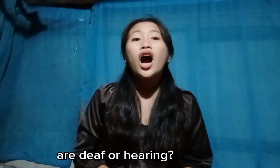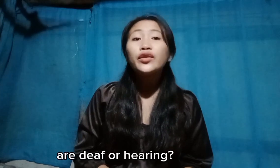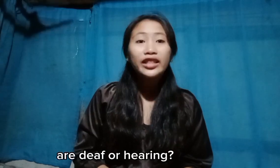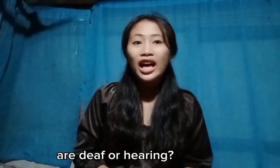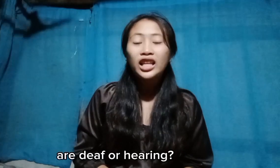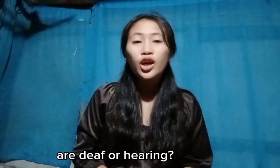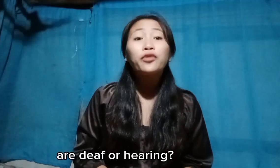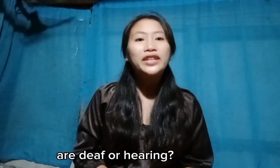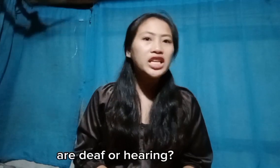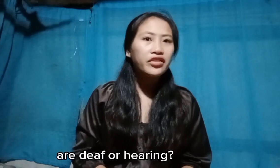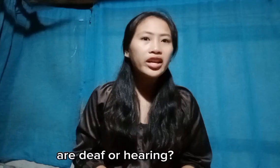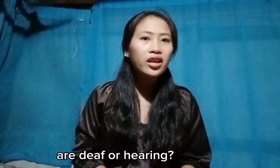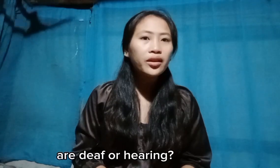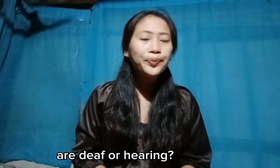are you that of hearing?